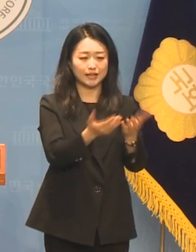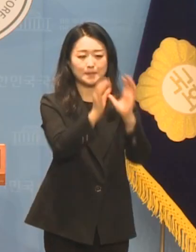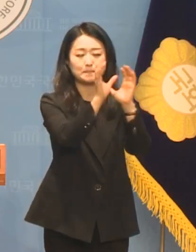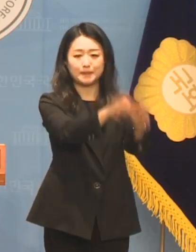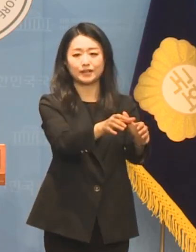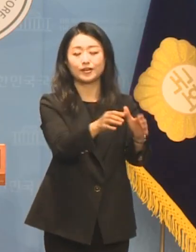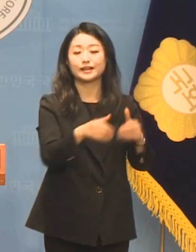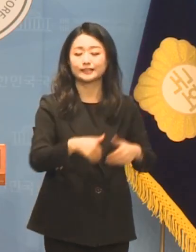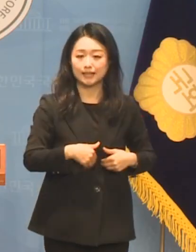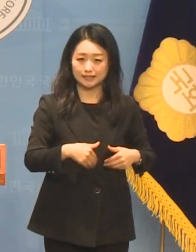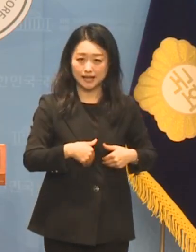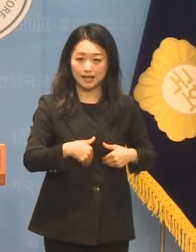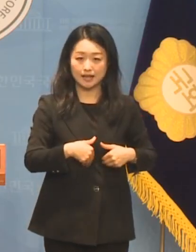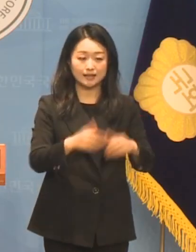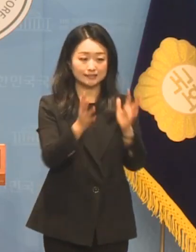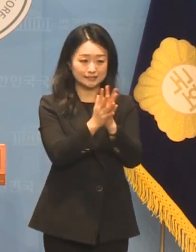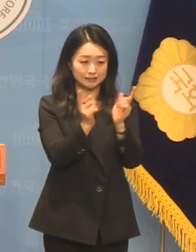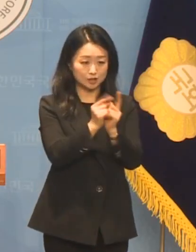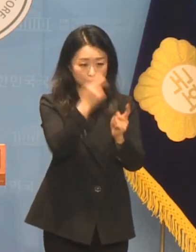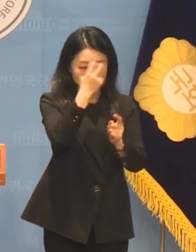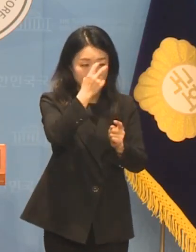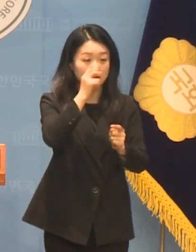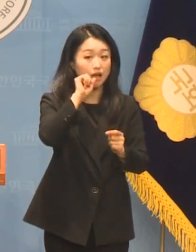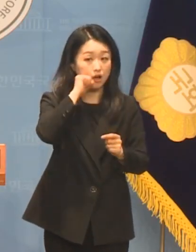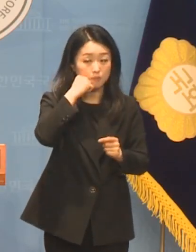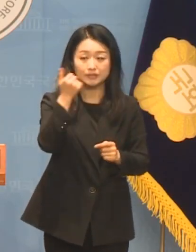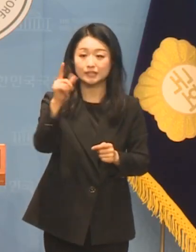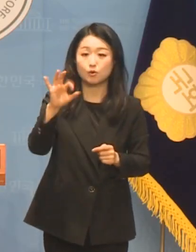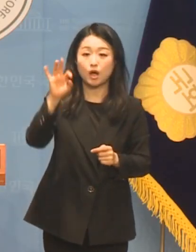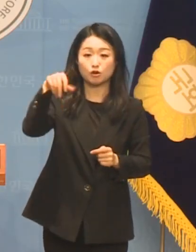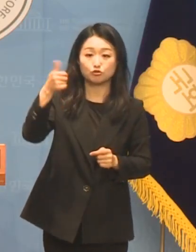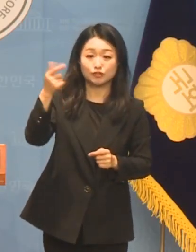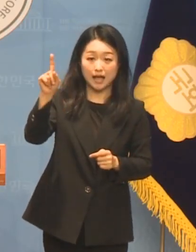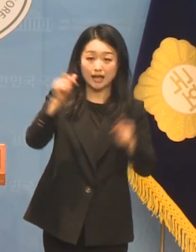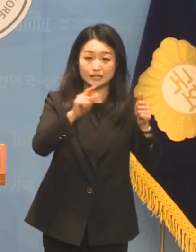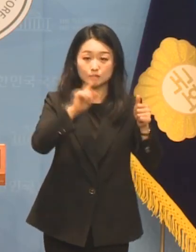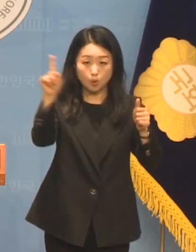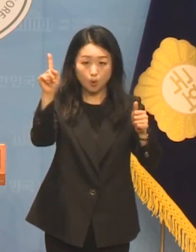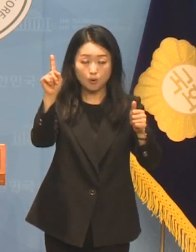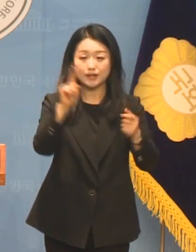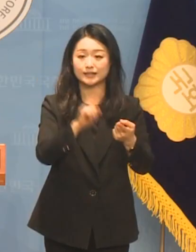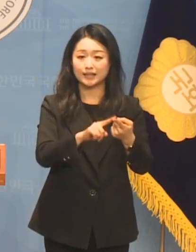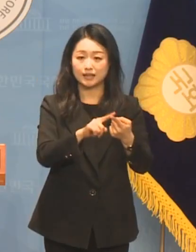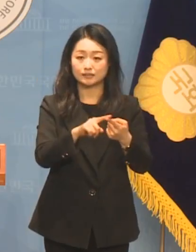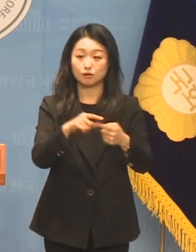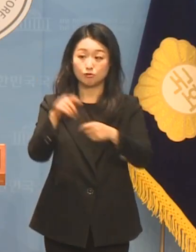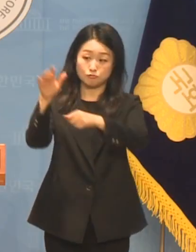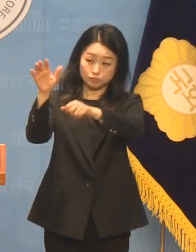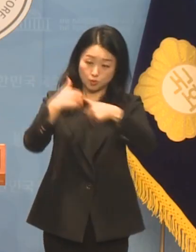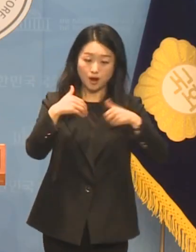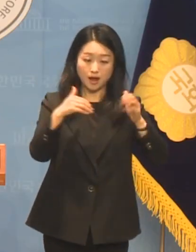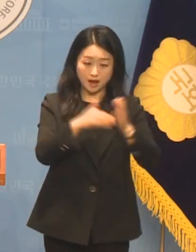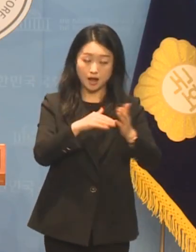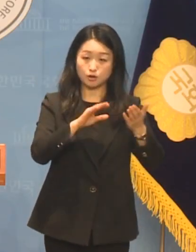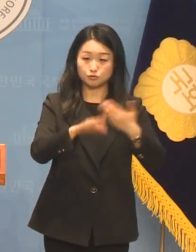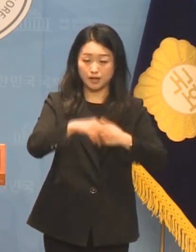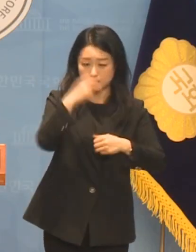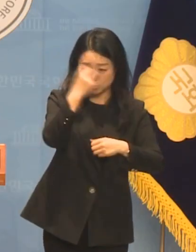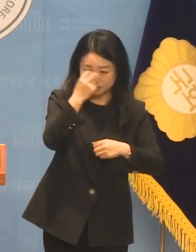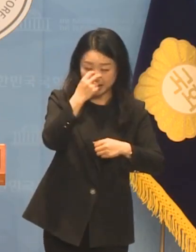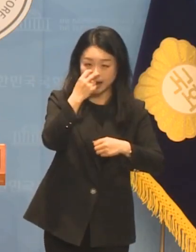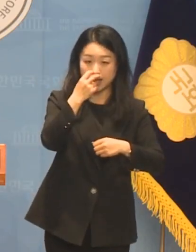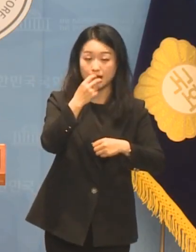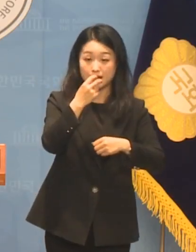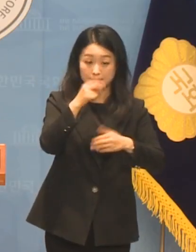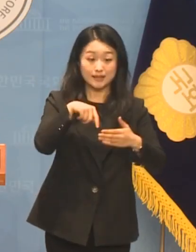한다. 대면 조사가 이루어지지 않은 황운하 등에 대한 기소 여부는 소환 조사 이후에